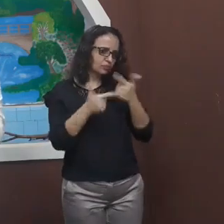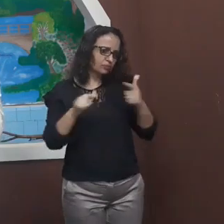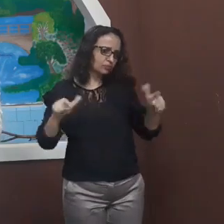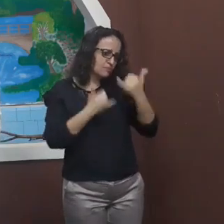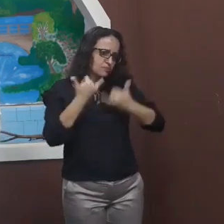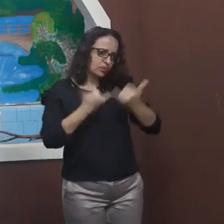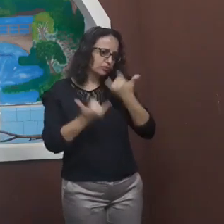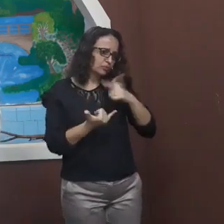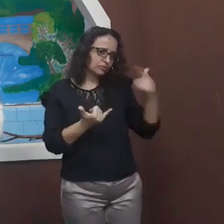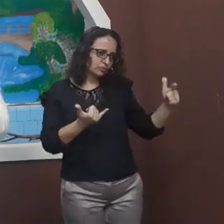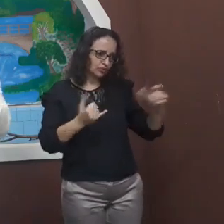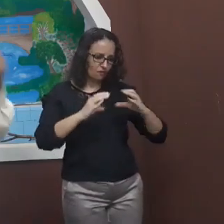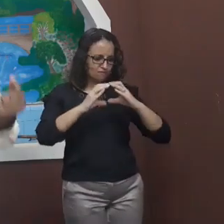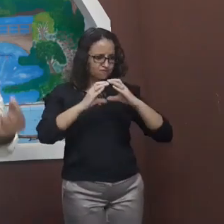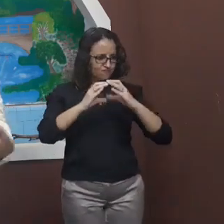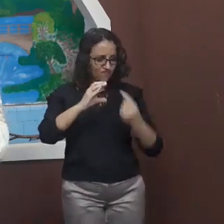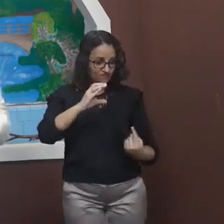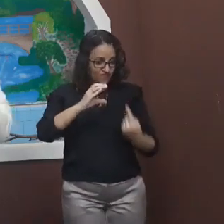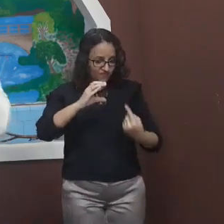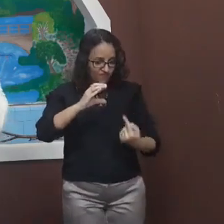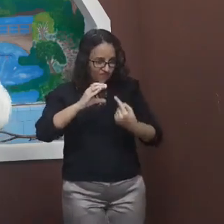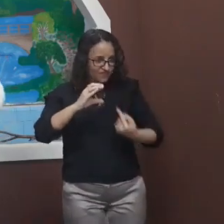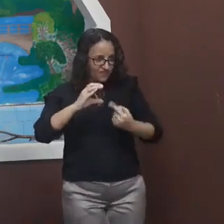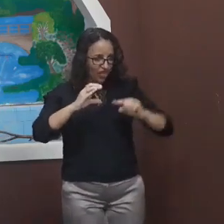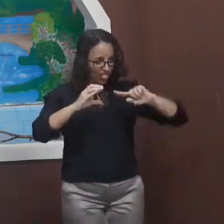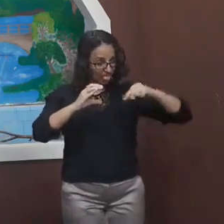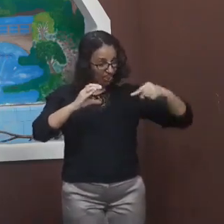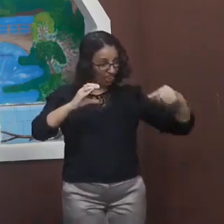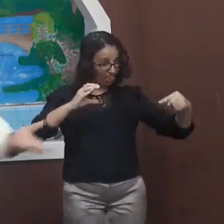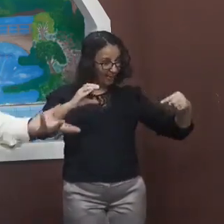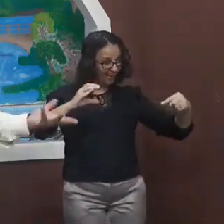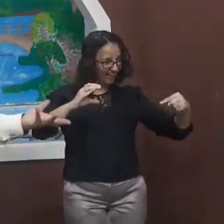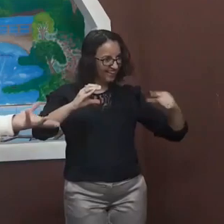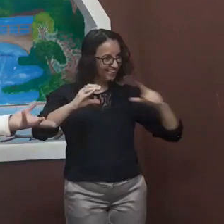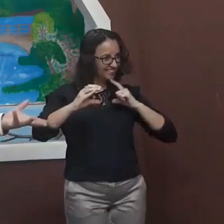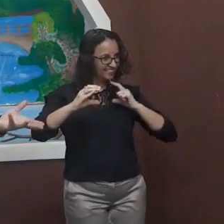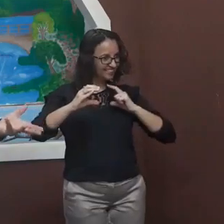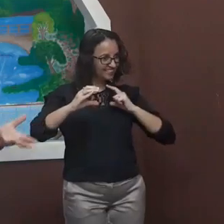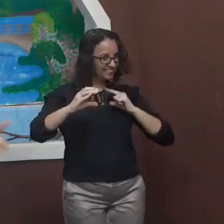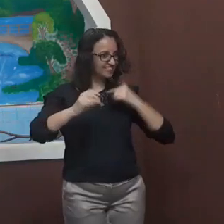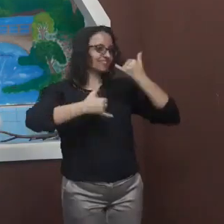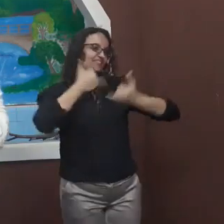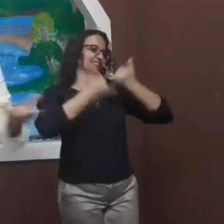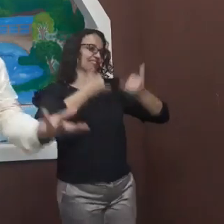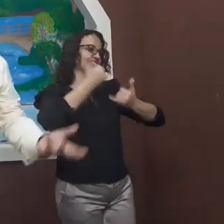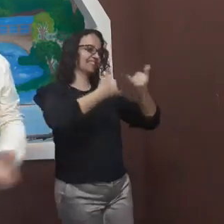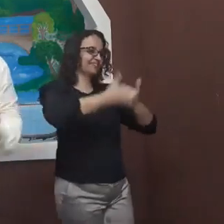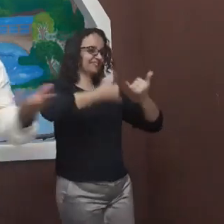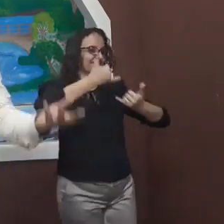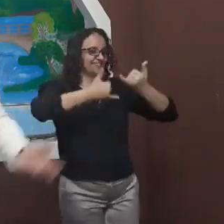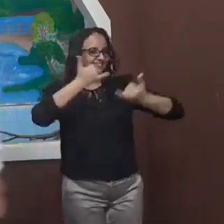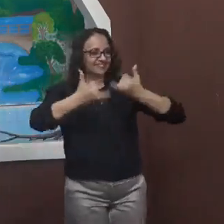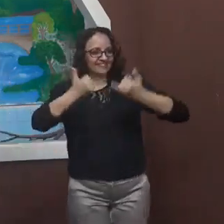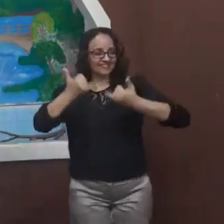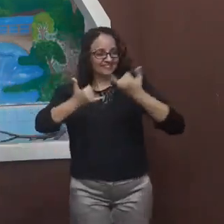E espetava, e o cabinho dele era o rabo, e aí colocava alguma coisa, nossa, brincava, por quê?